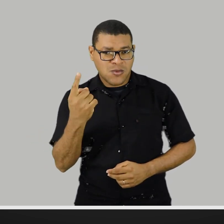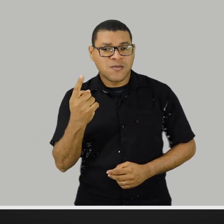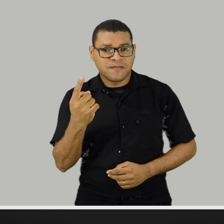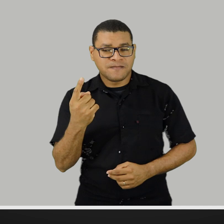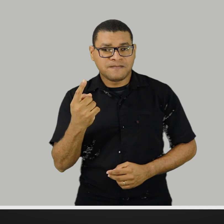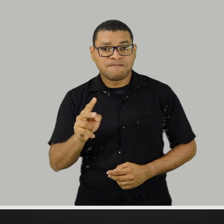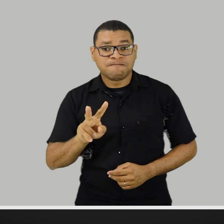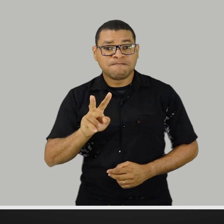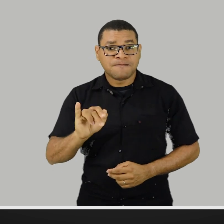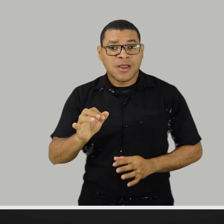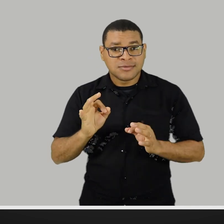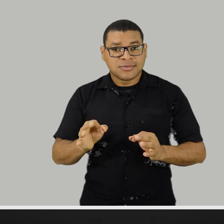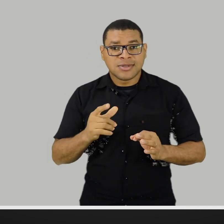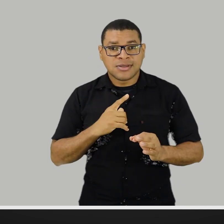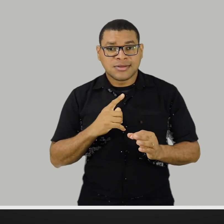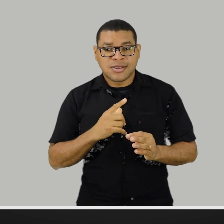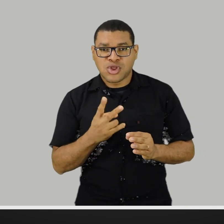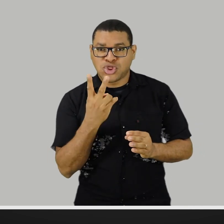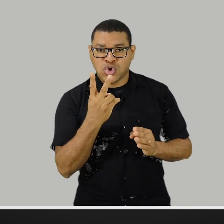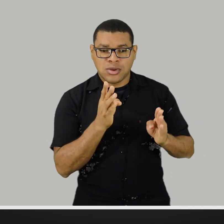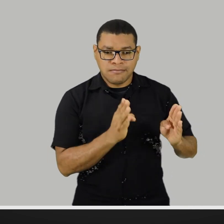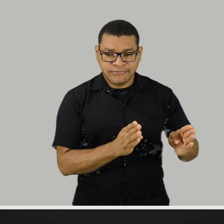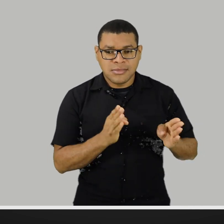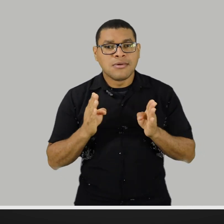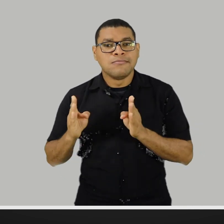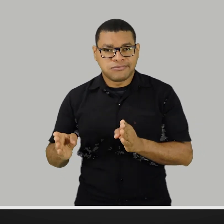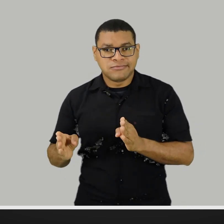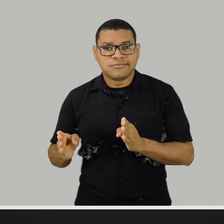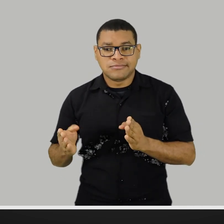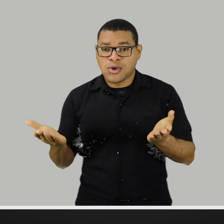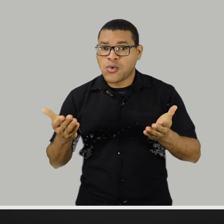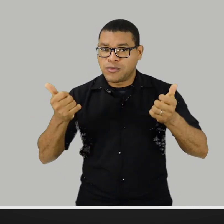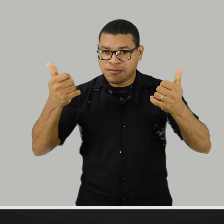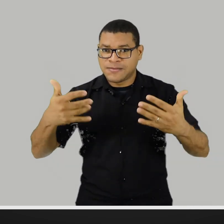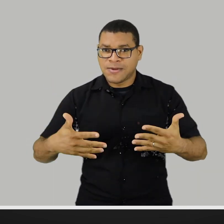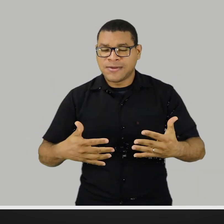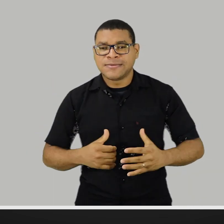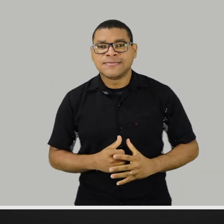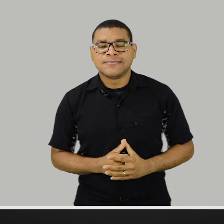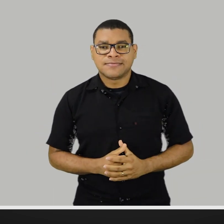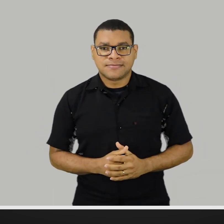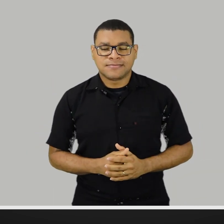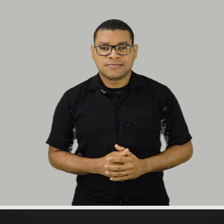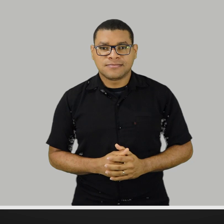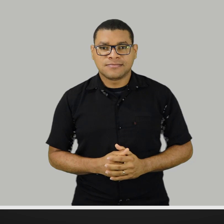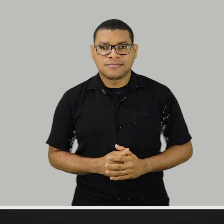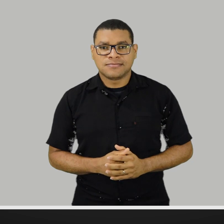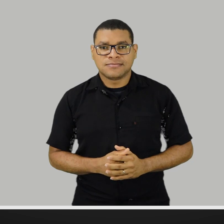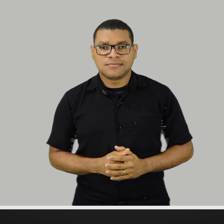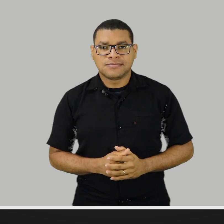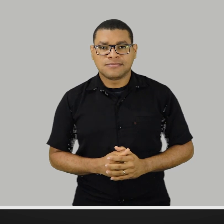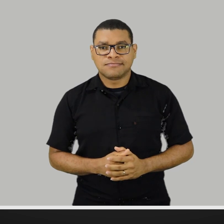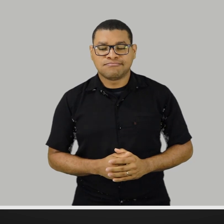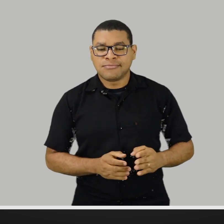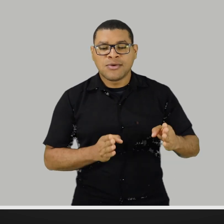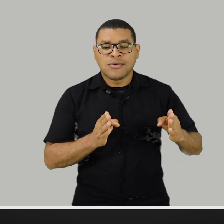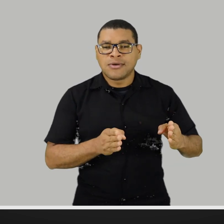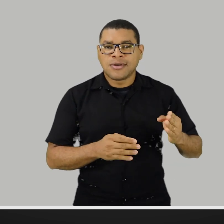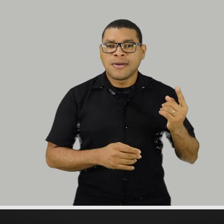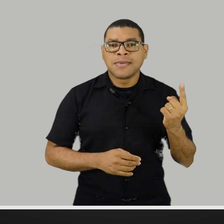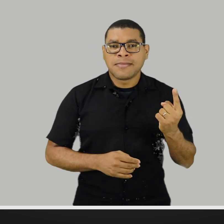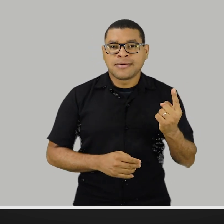Sisu/Mac/2021. Hum será realizada em duas etapas conforme descrição o 14.1